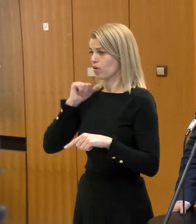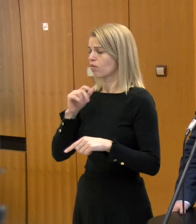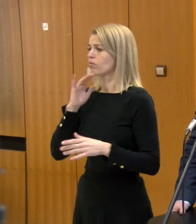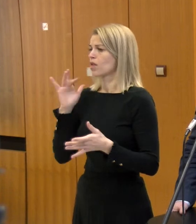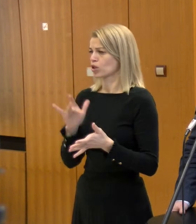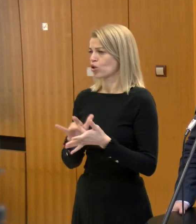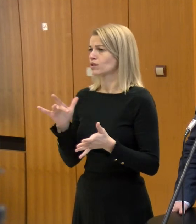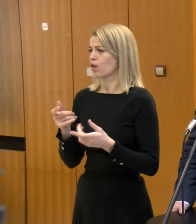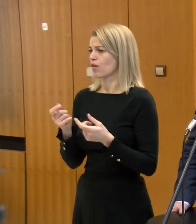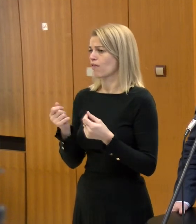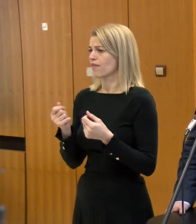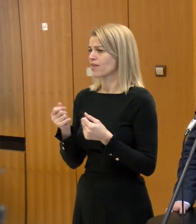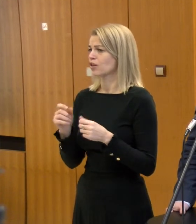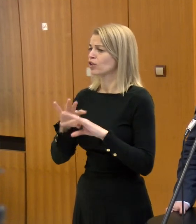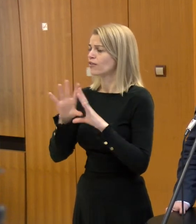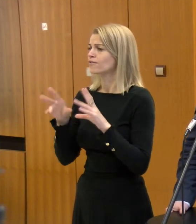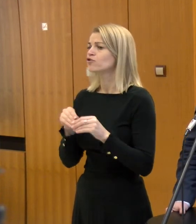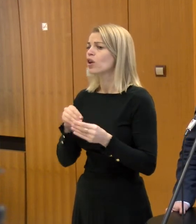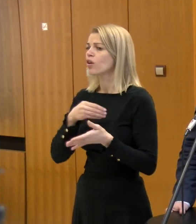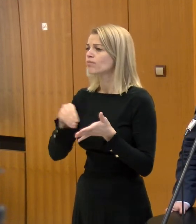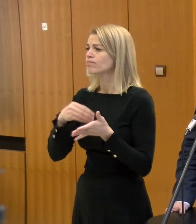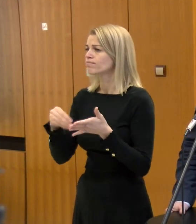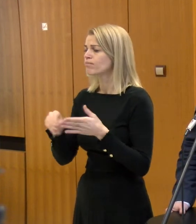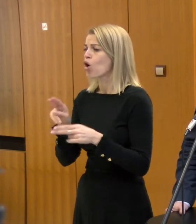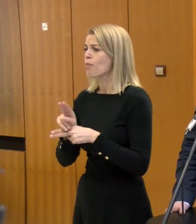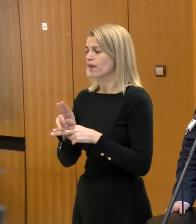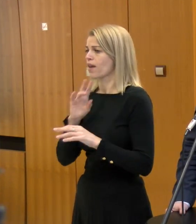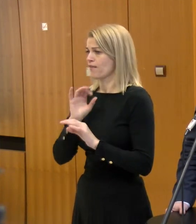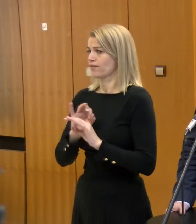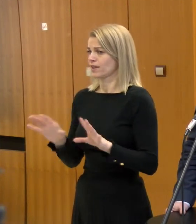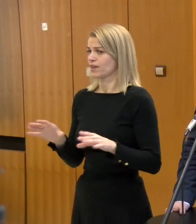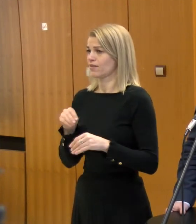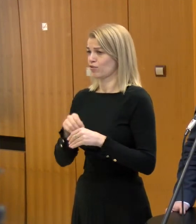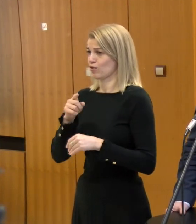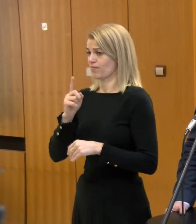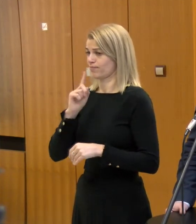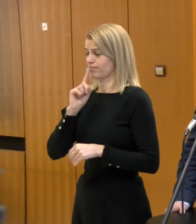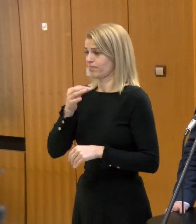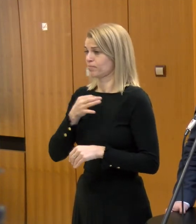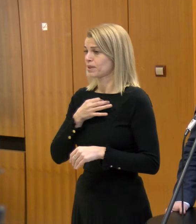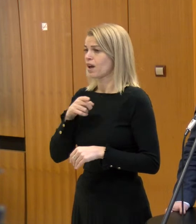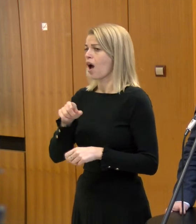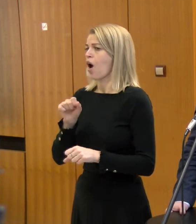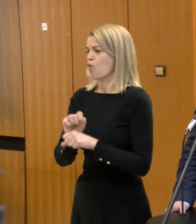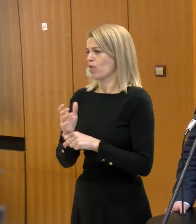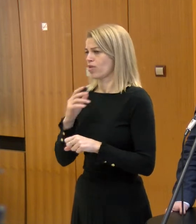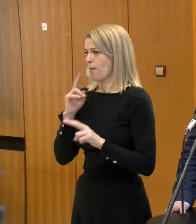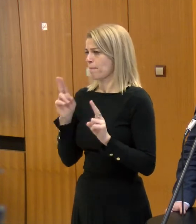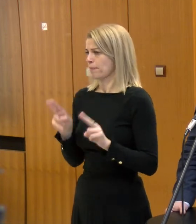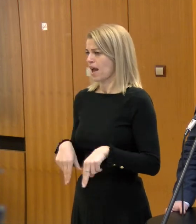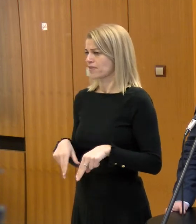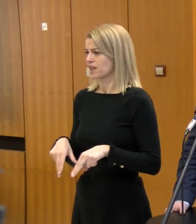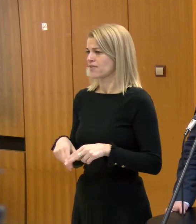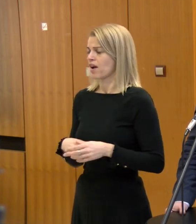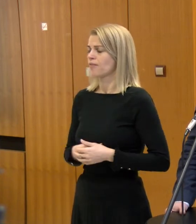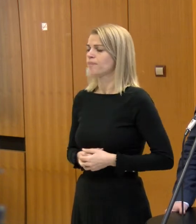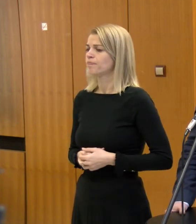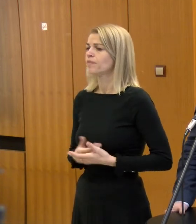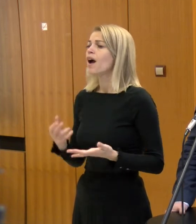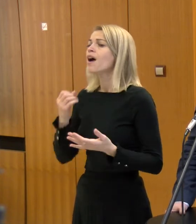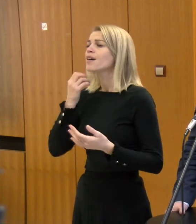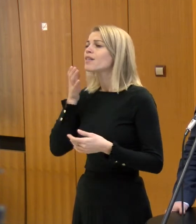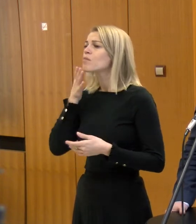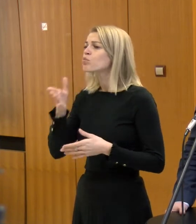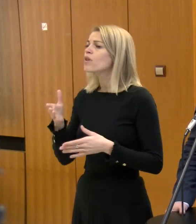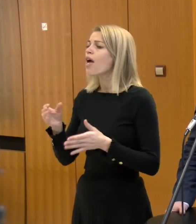finančných prostriedkov na všetky tieto opatrenia. Čiže tú informáciu, ktorú ste spomenuli, tá určite nie je pravdivá. A technicky, kedy to presne